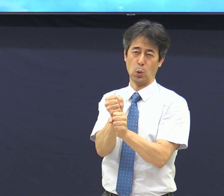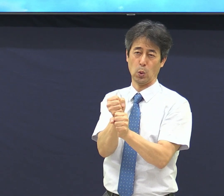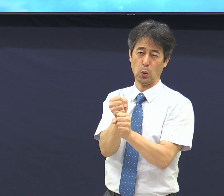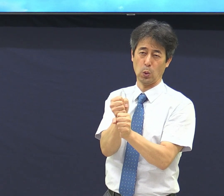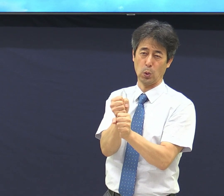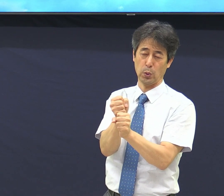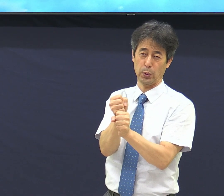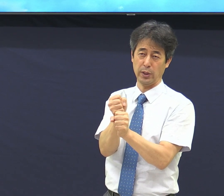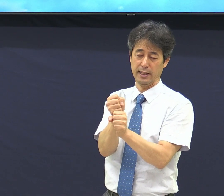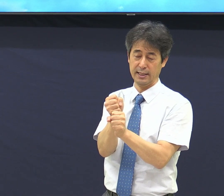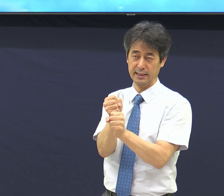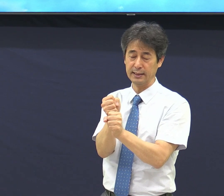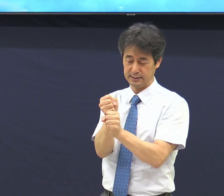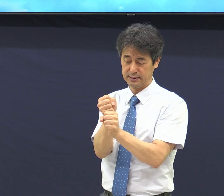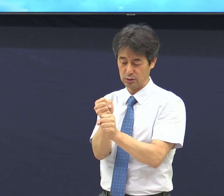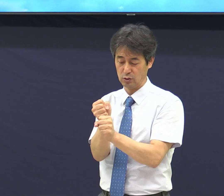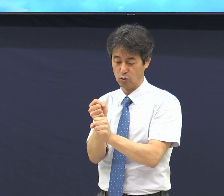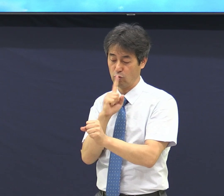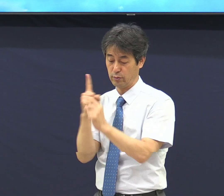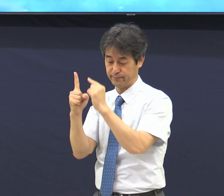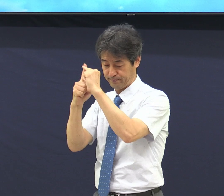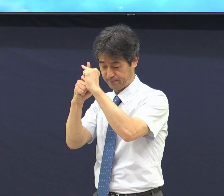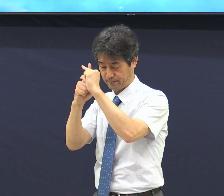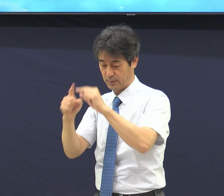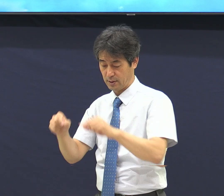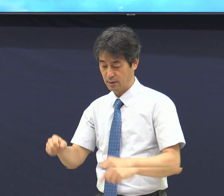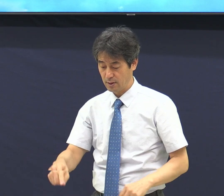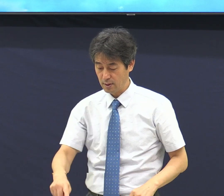그것이 바로 하나님의 창조입니다.